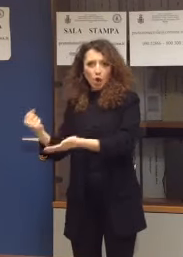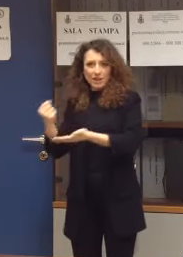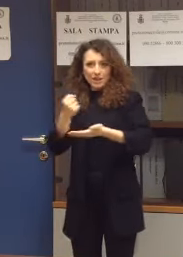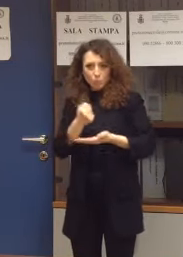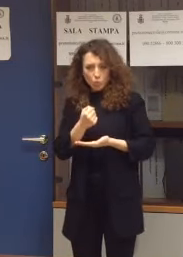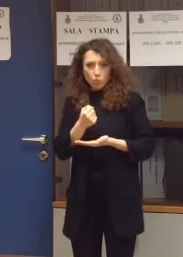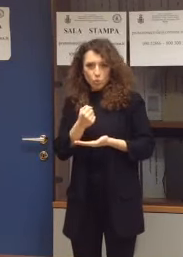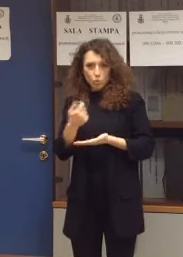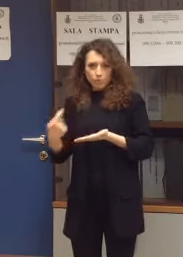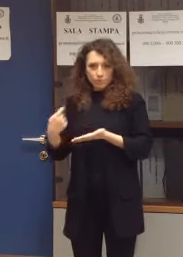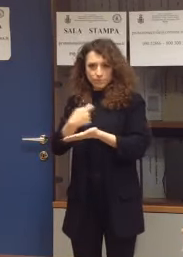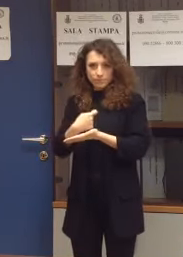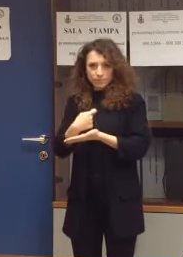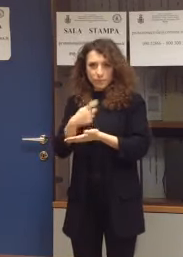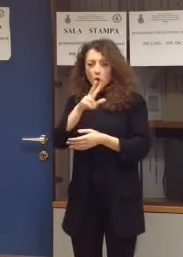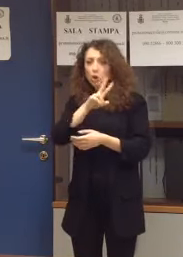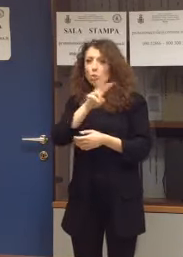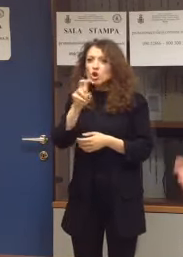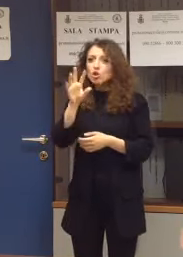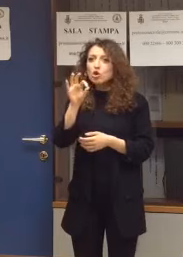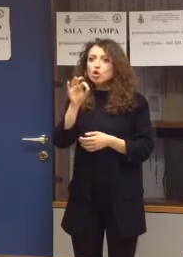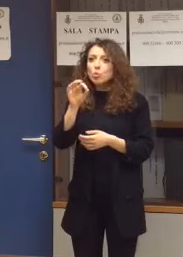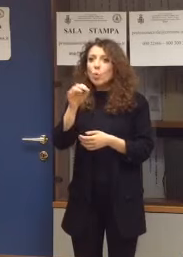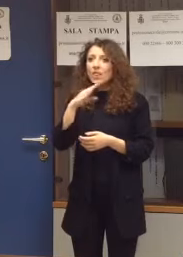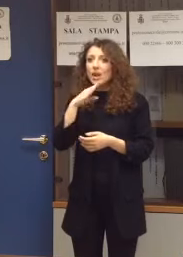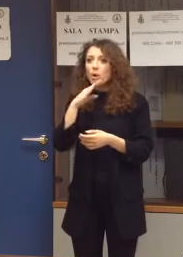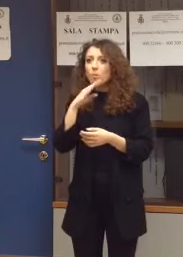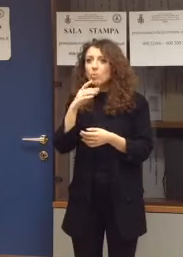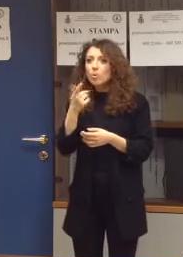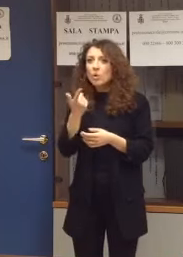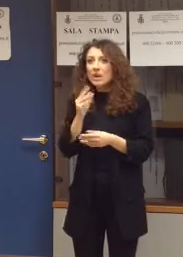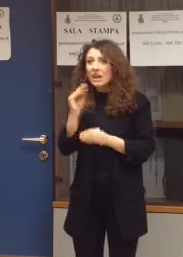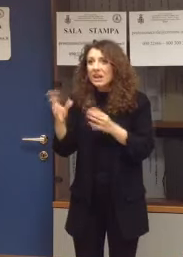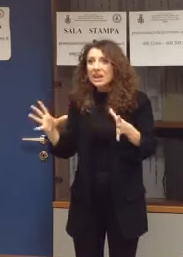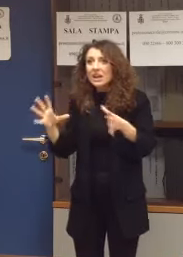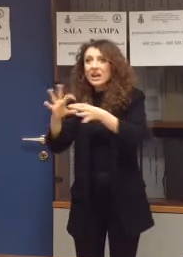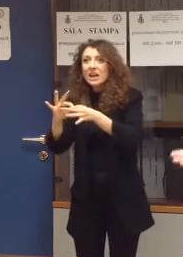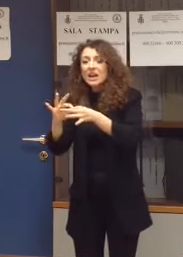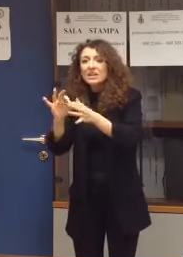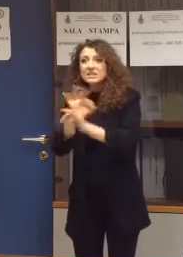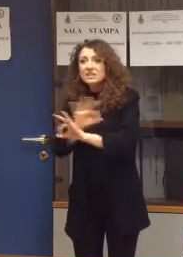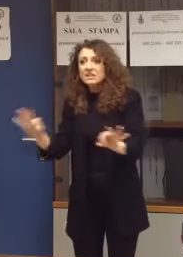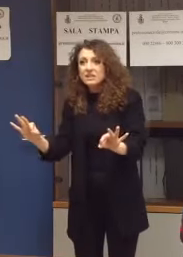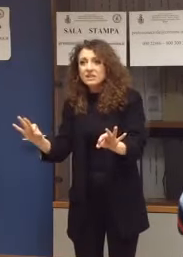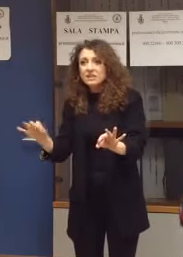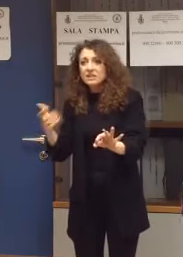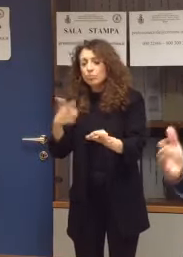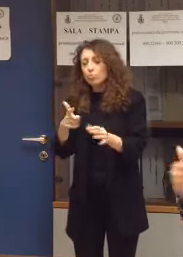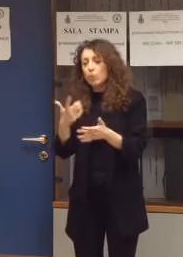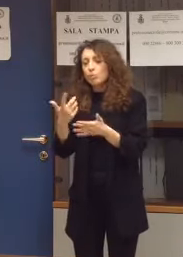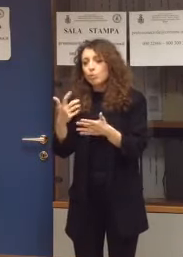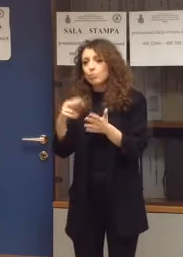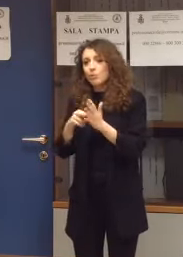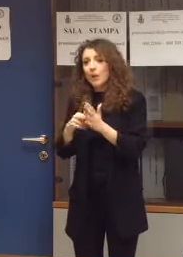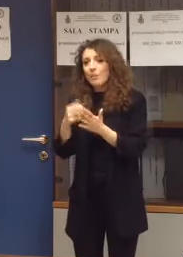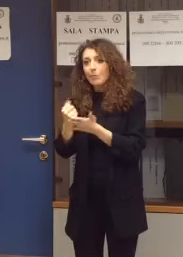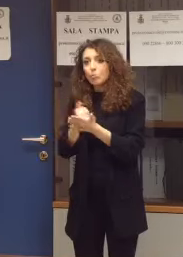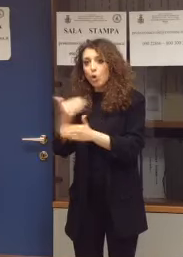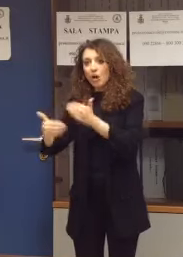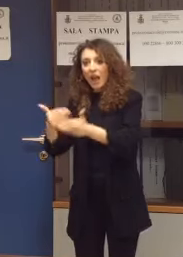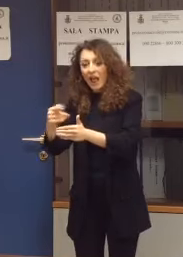quindi quasi 250 comuni non l'hanno potuto fare. Perché ci sono una serie di motivi burocratici che vi risparmio per ora, però poi vi rispiegherò nel